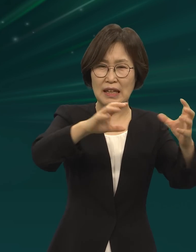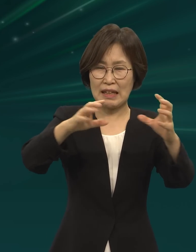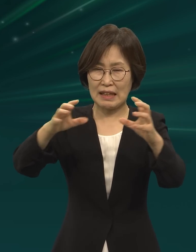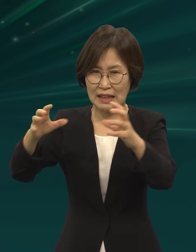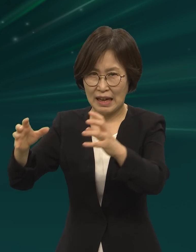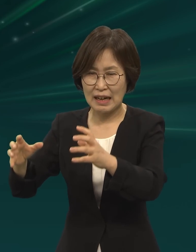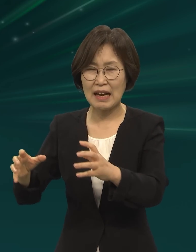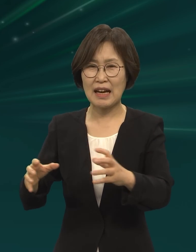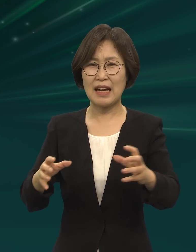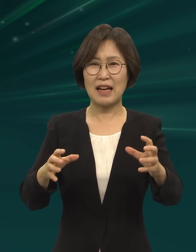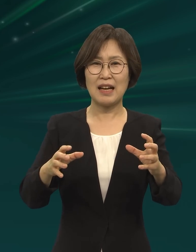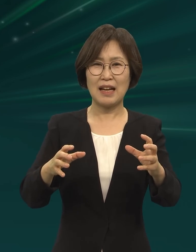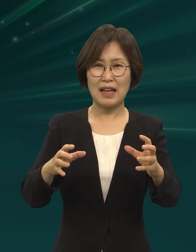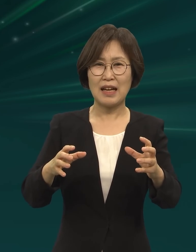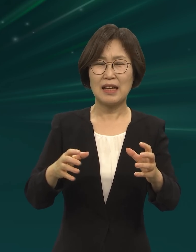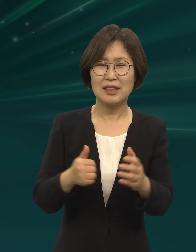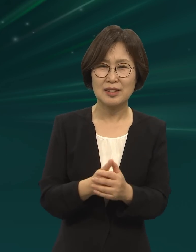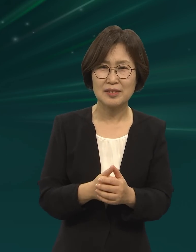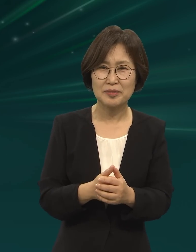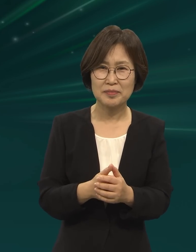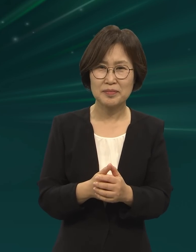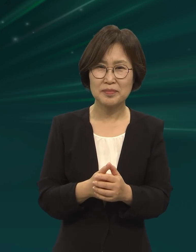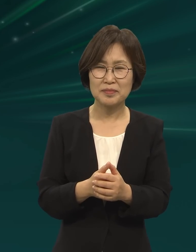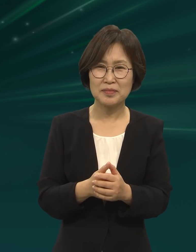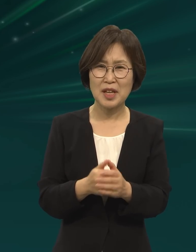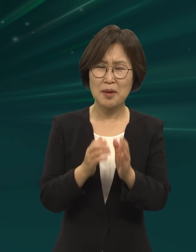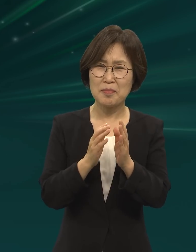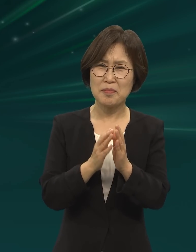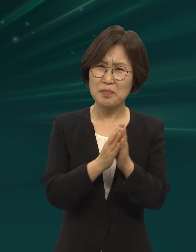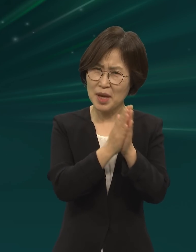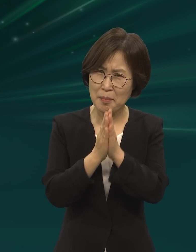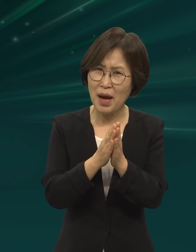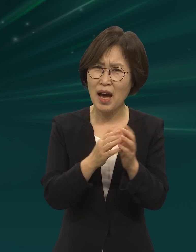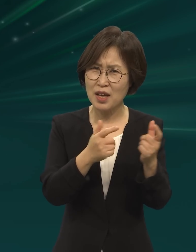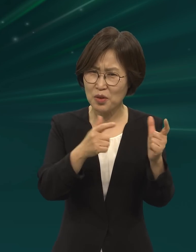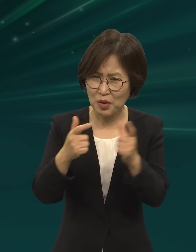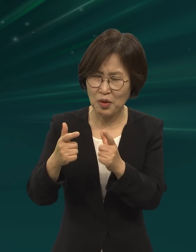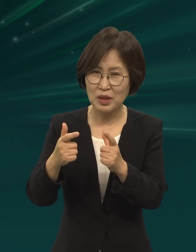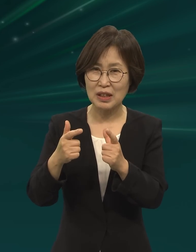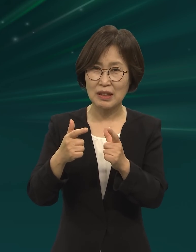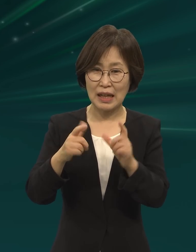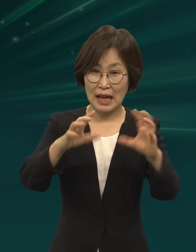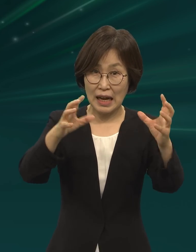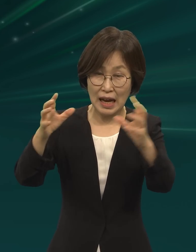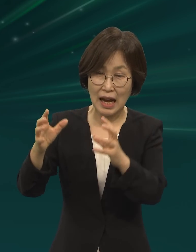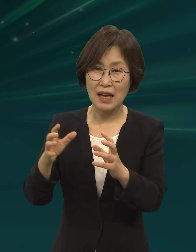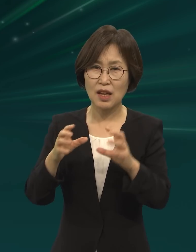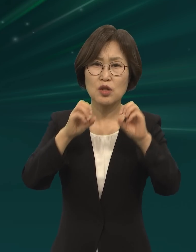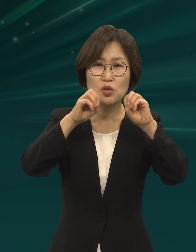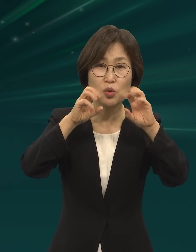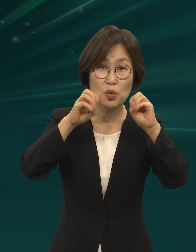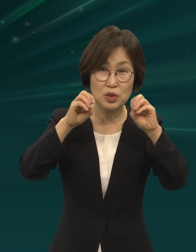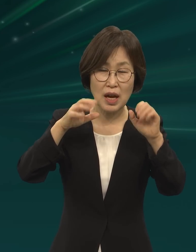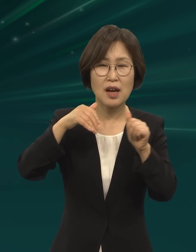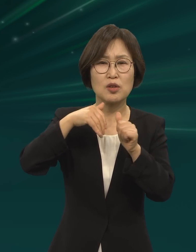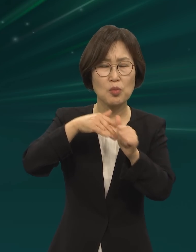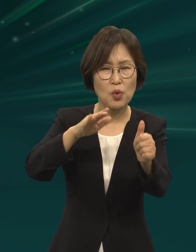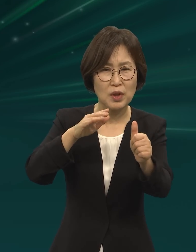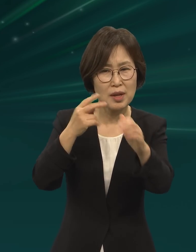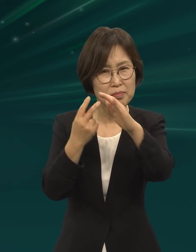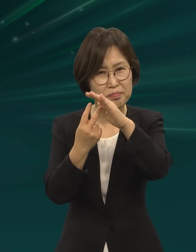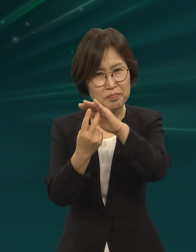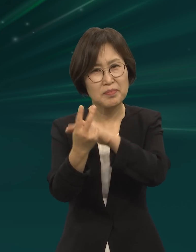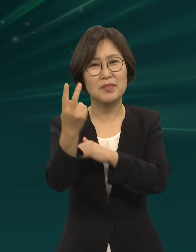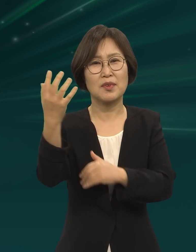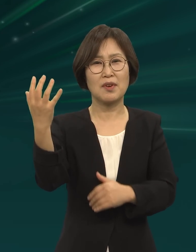파키스탄, 이런 또 미얀마, 이런 또 나라에 이제 선교사를 보내면 그런 월드 미션으로 비전을 갖고